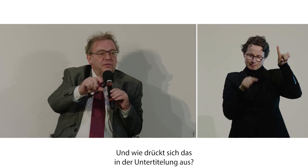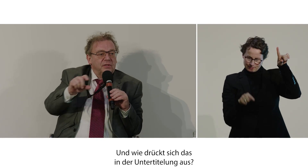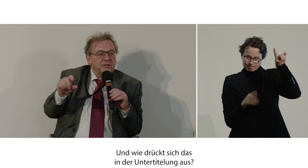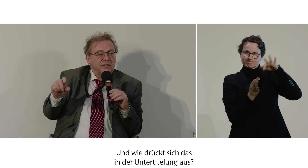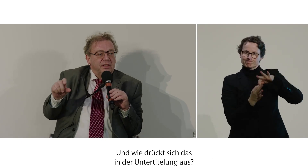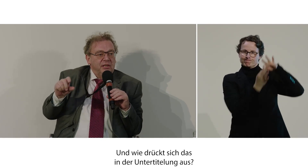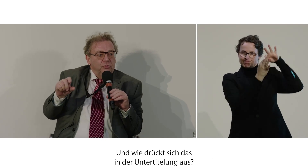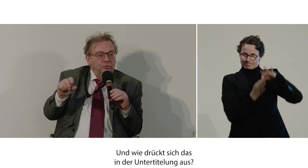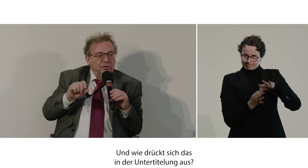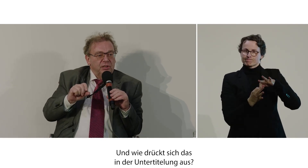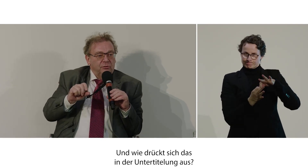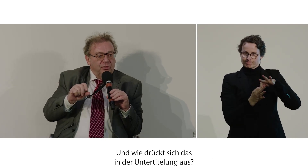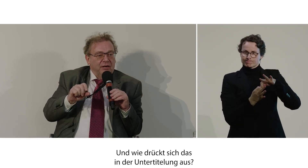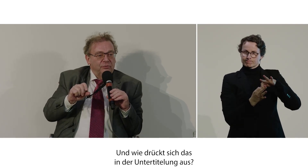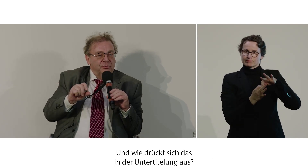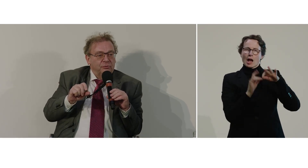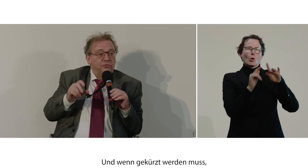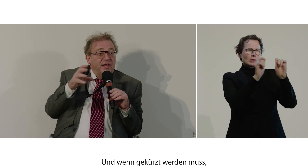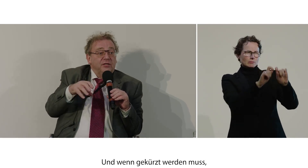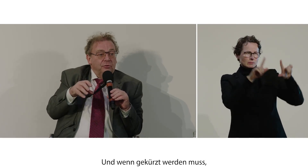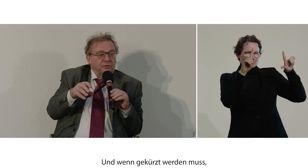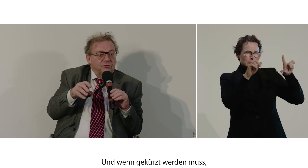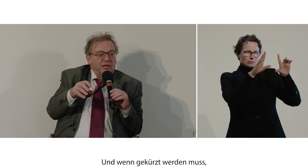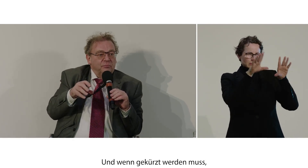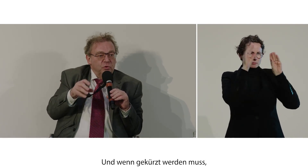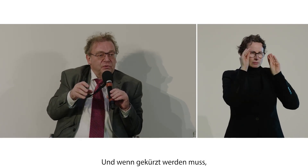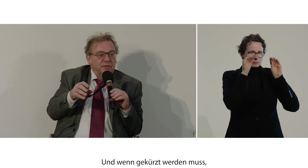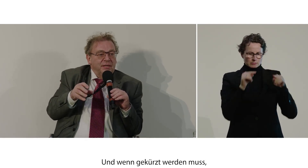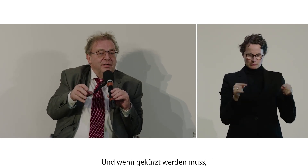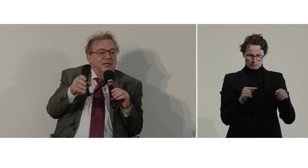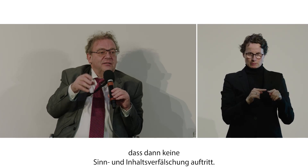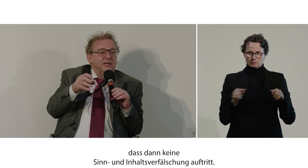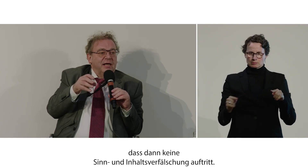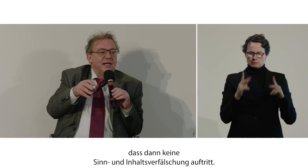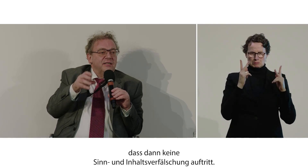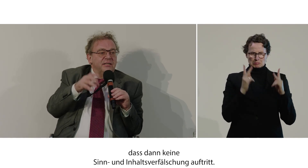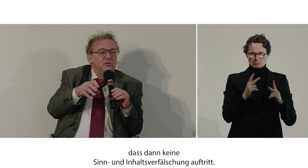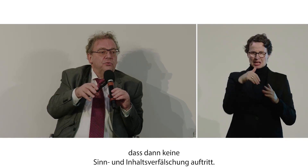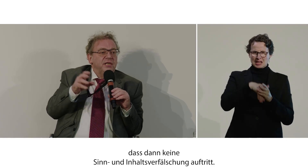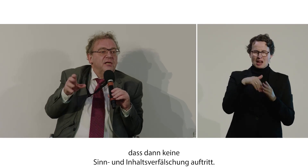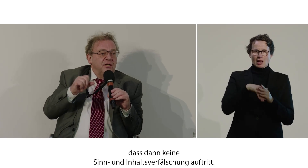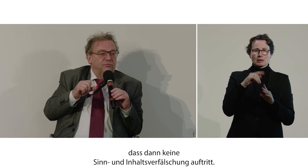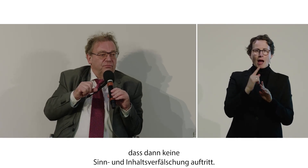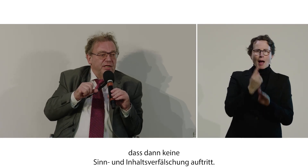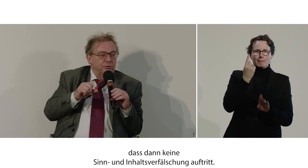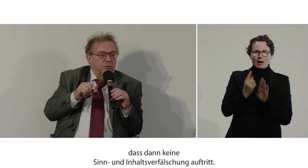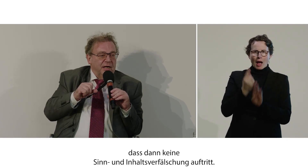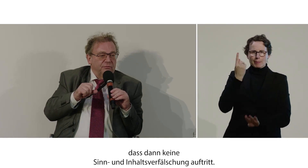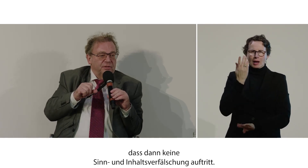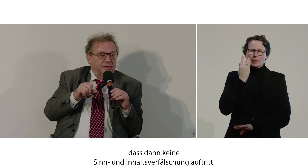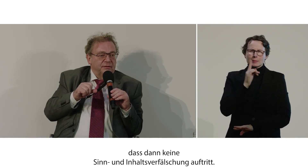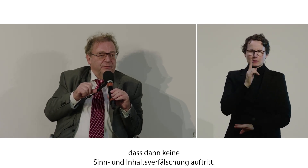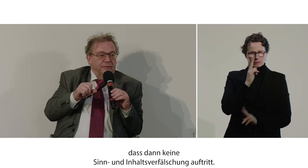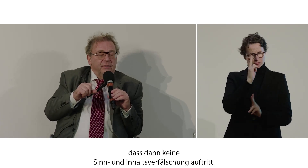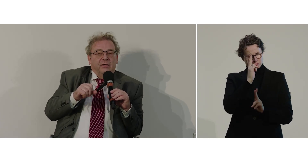wie drückt sich das in der Untertitelung aus? Und wenn gekürzt werden muss, dass dann keine Sinn- und Inhaltsverfälschung